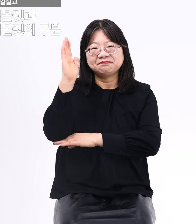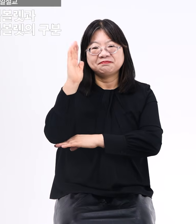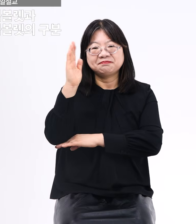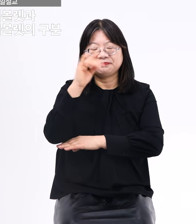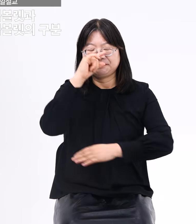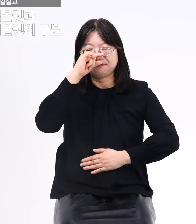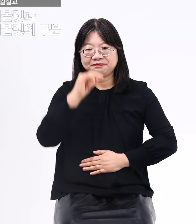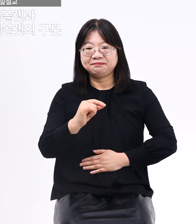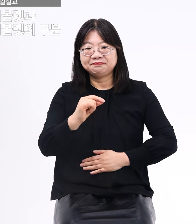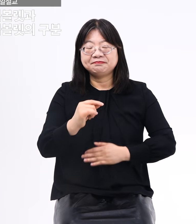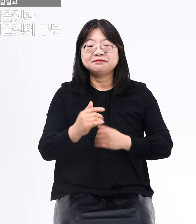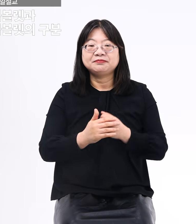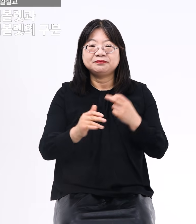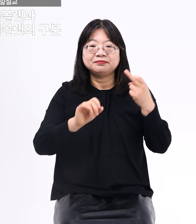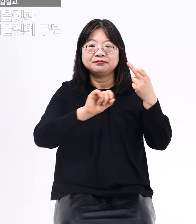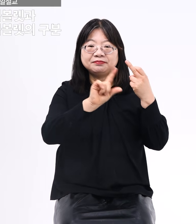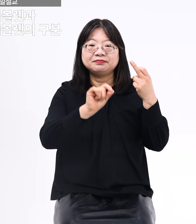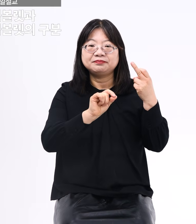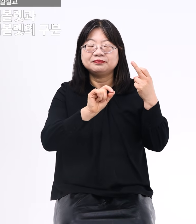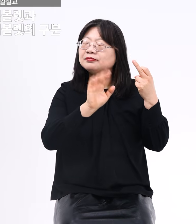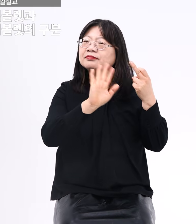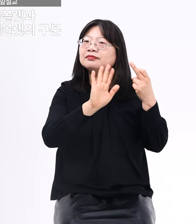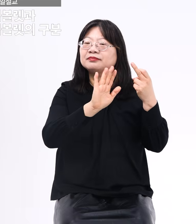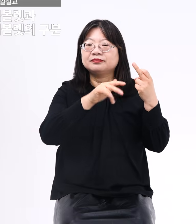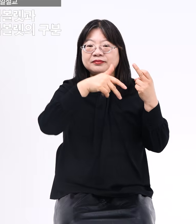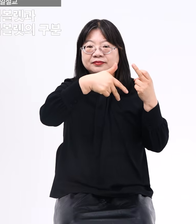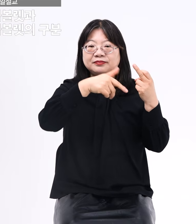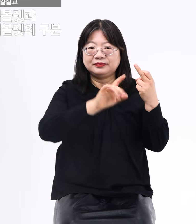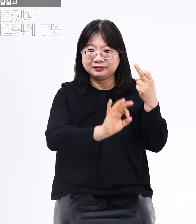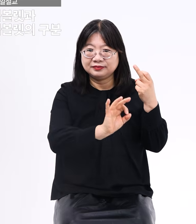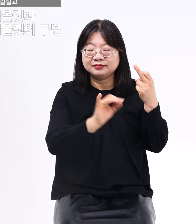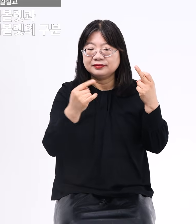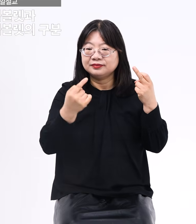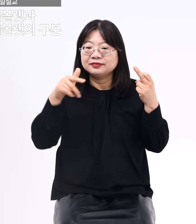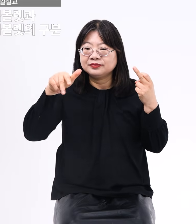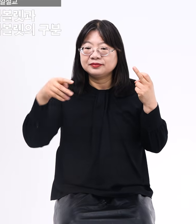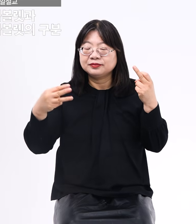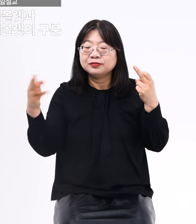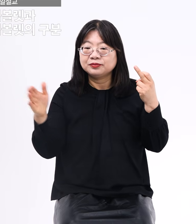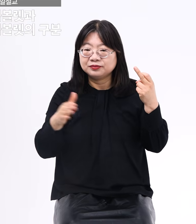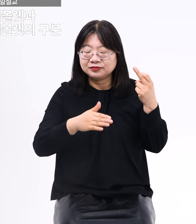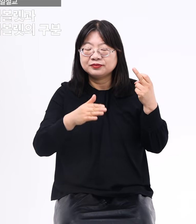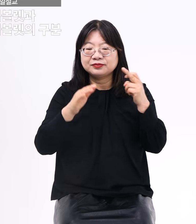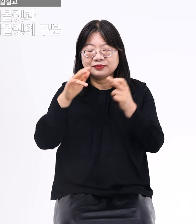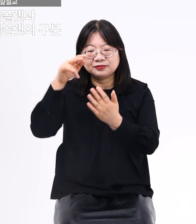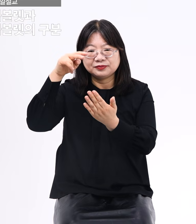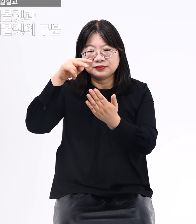우리가 12장 1절부터 보도록 하겠습니다.